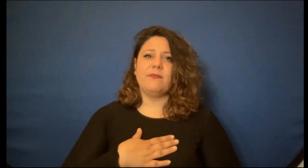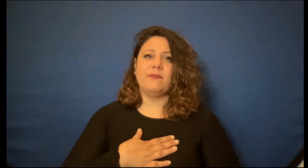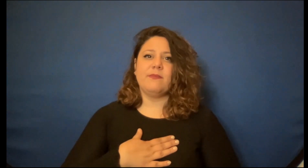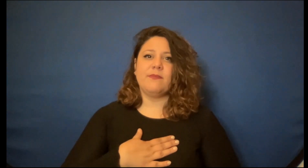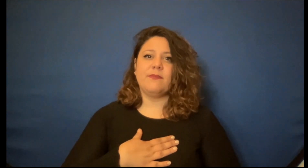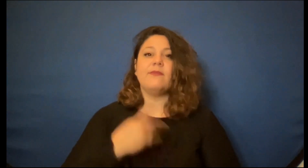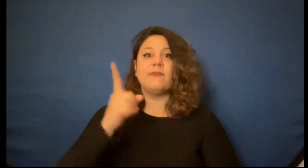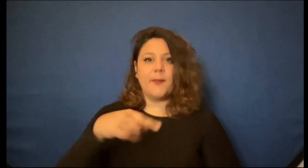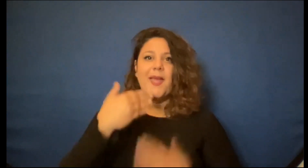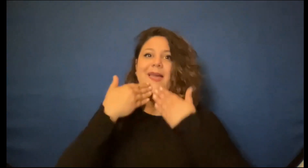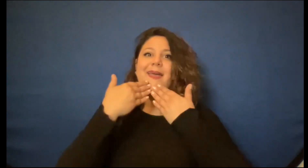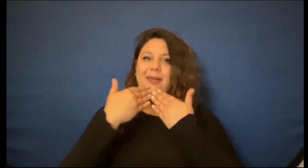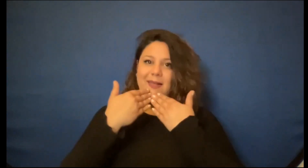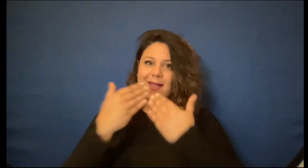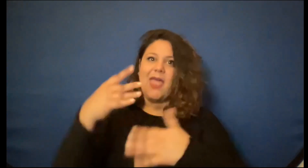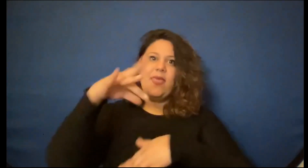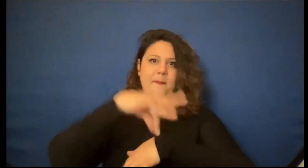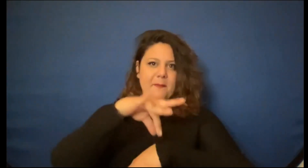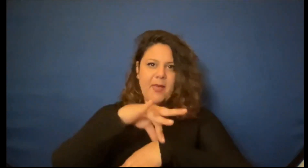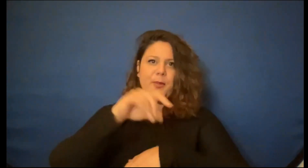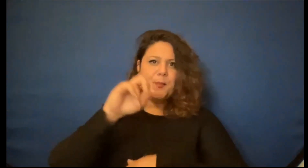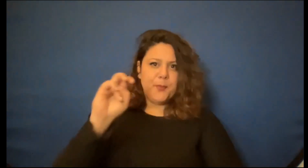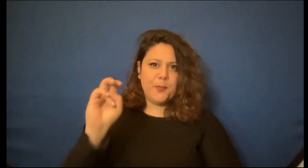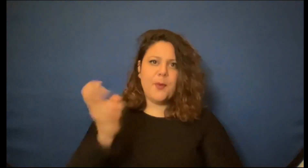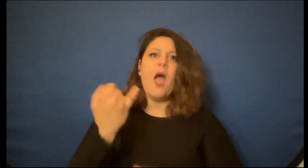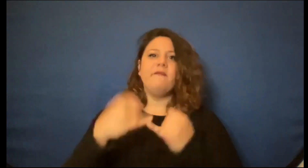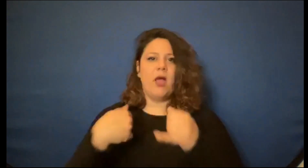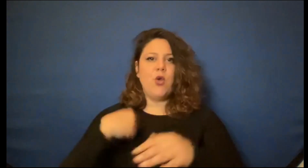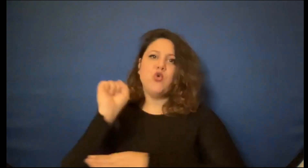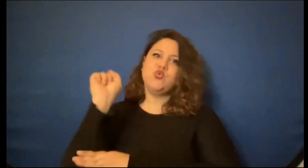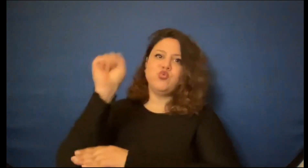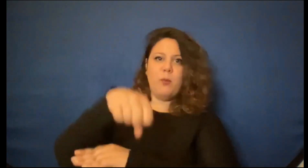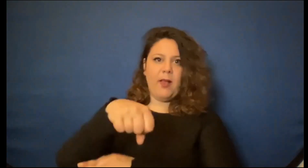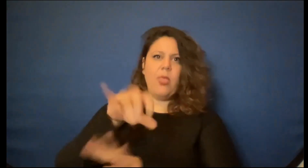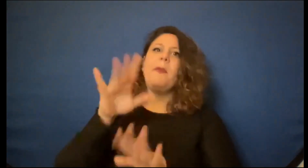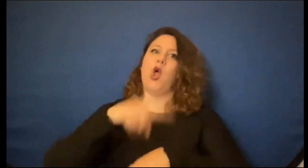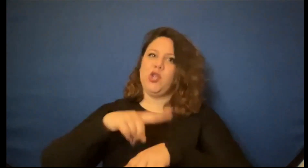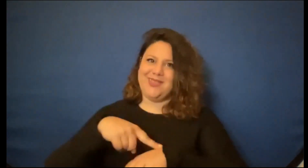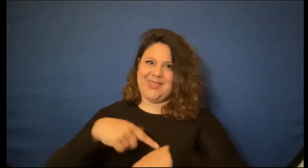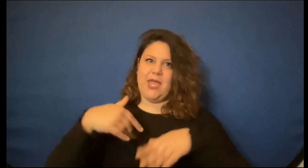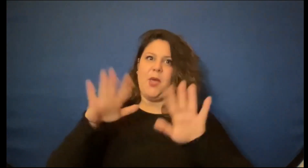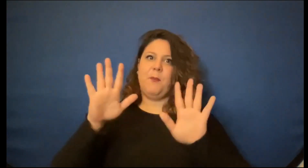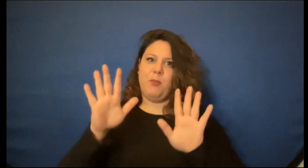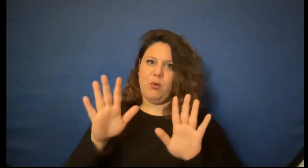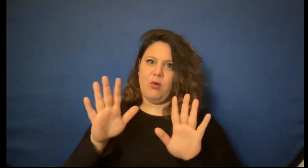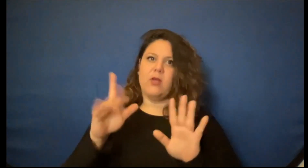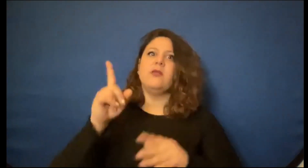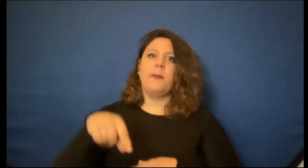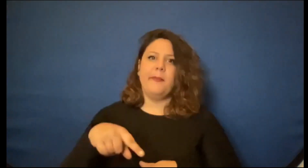a los médicos y eso, pues he podido superarlo, pero con el tiempo, ¿no? Y a la formación